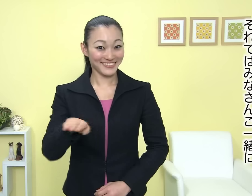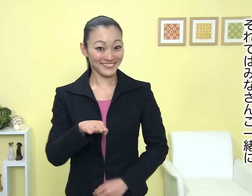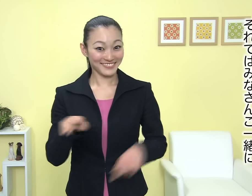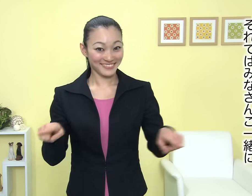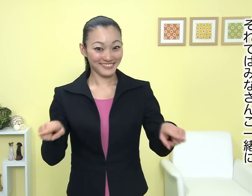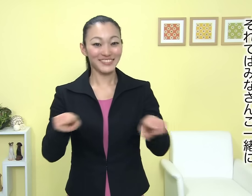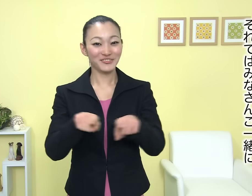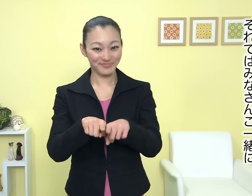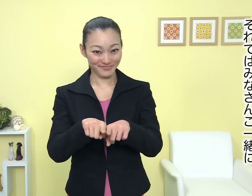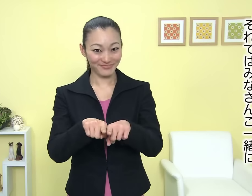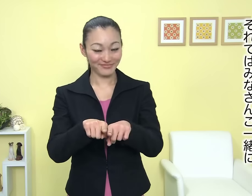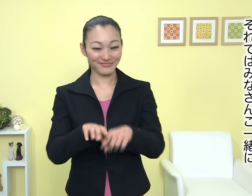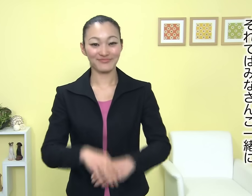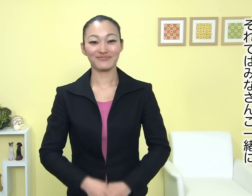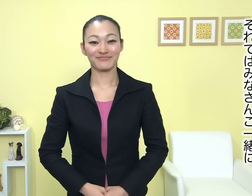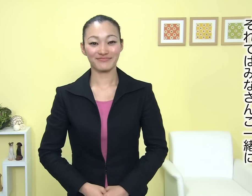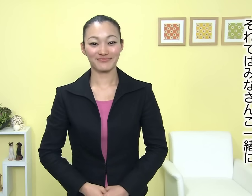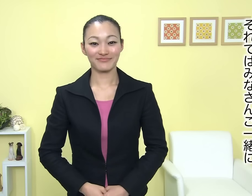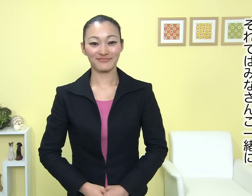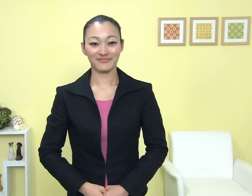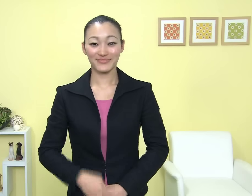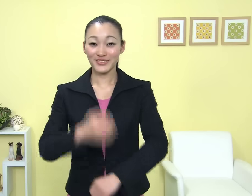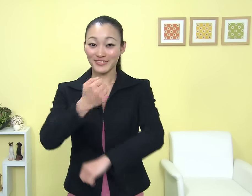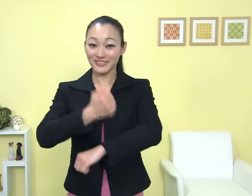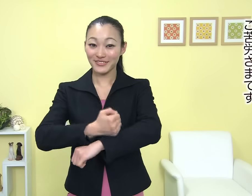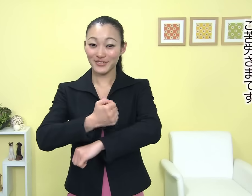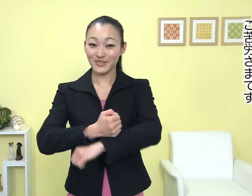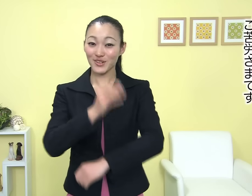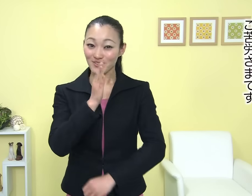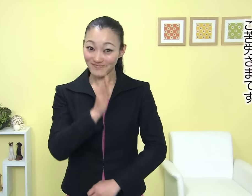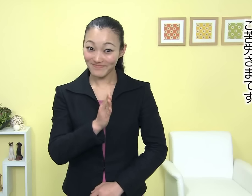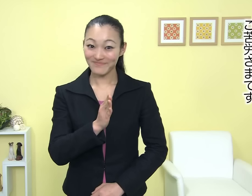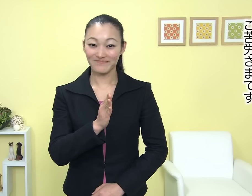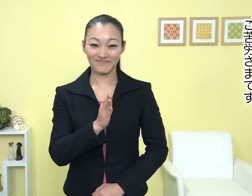それでは皆さんご一緒に、ご苦労様です。